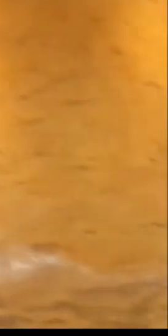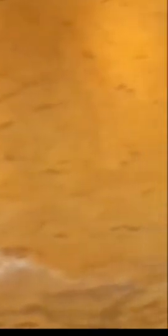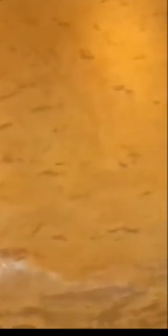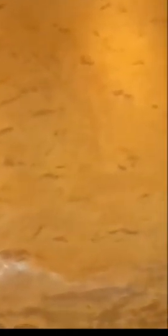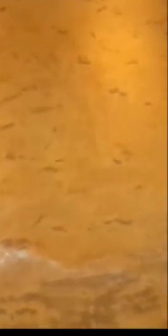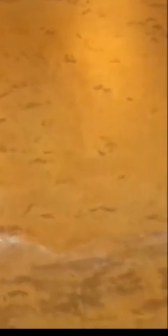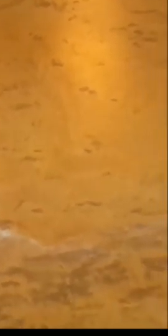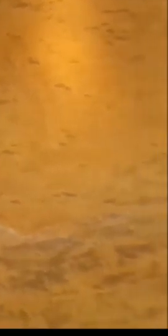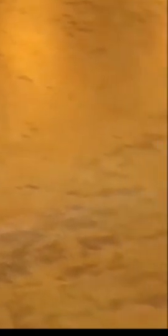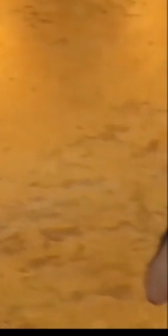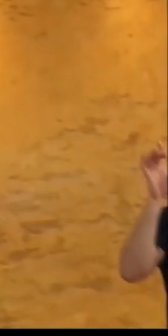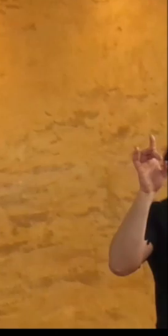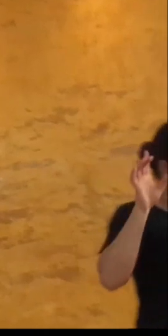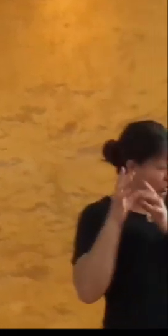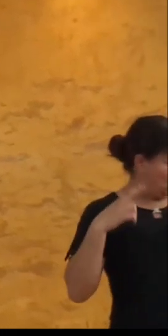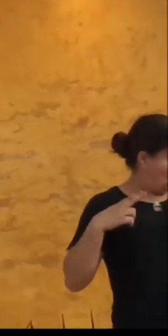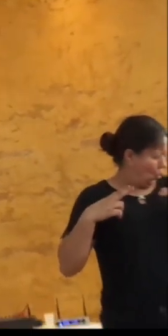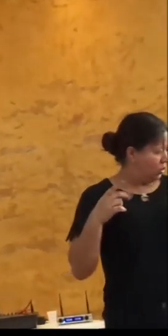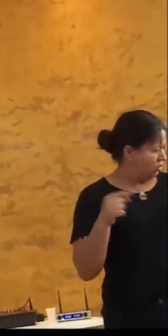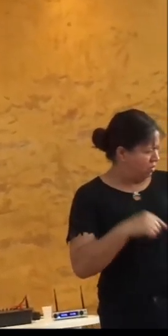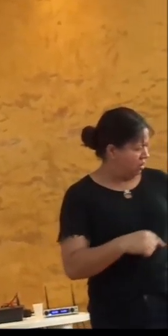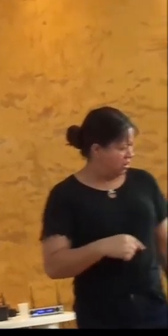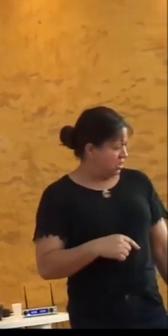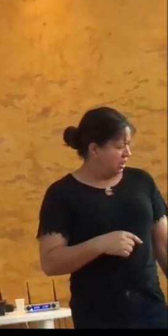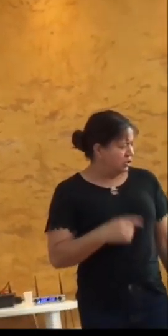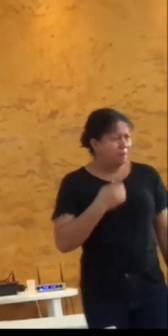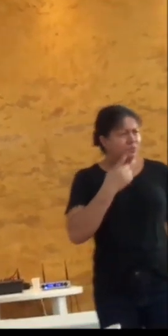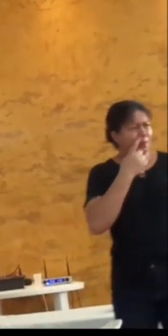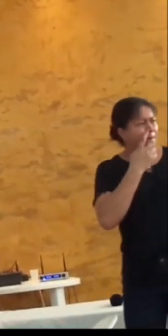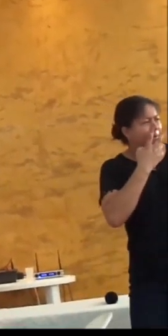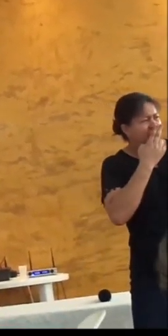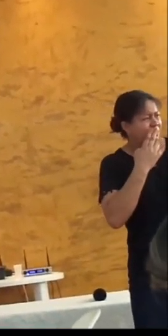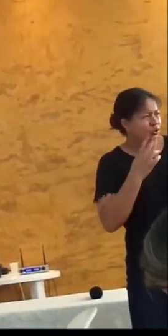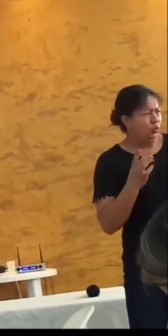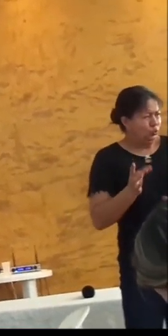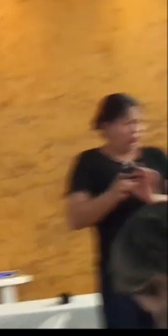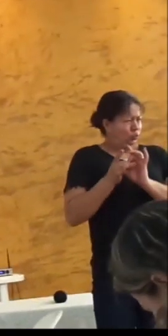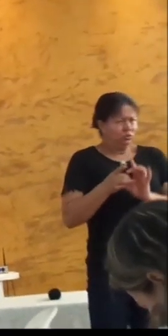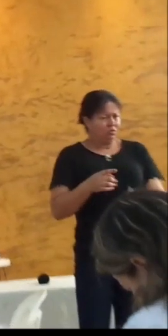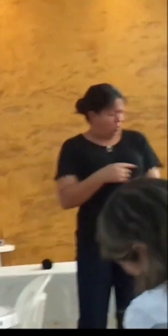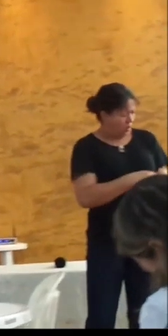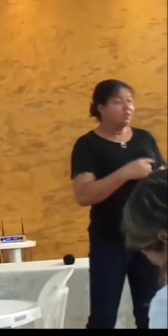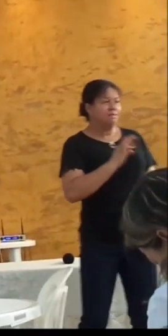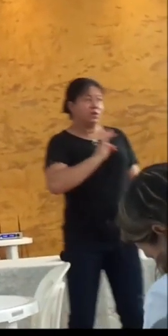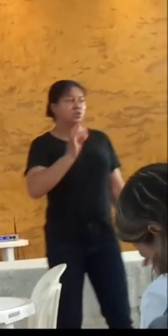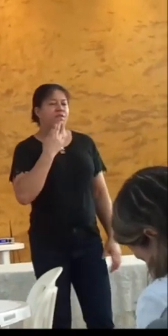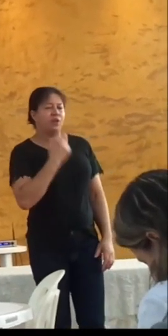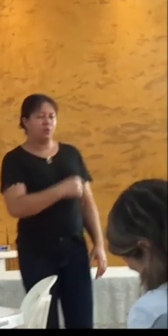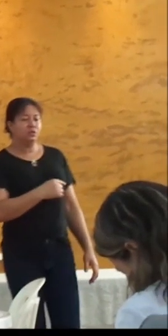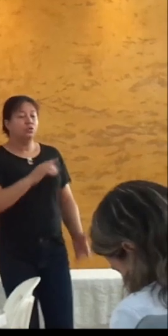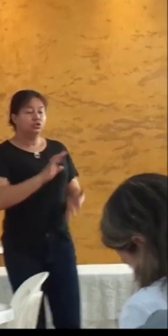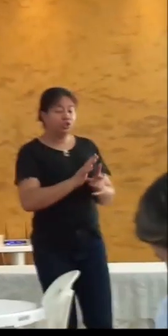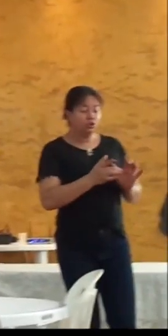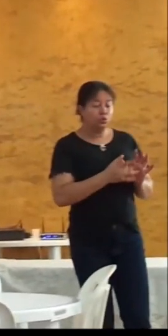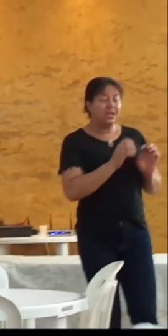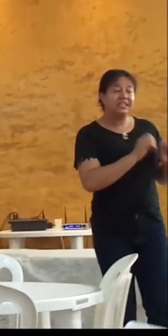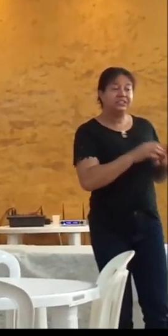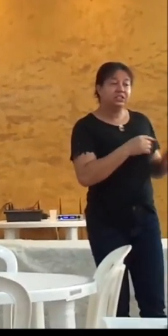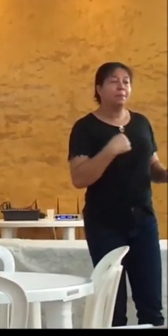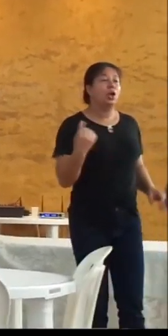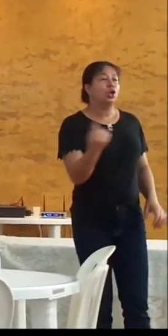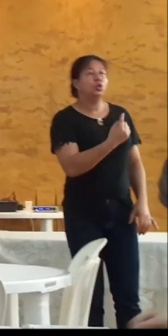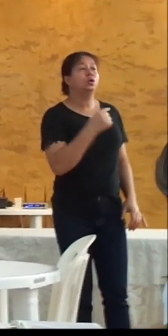Esse jeito que Jesus trata: Abba, meu papaizinho. Então Jesus nos ensina